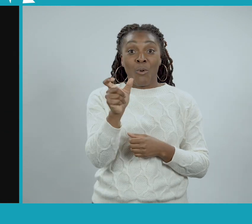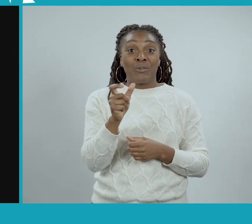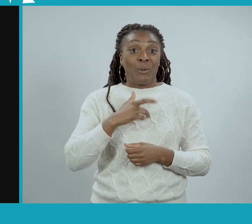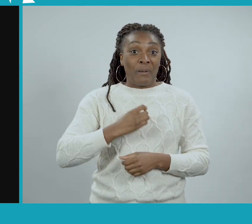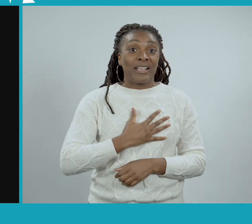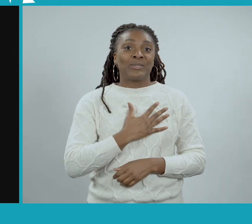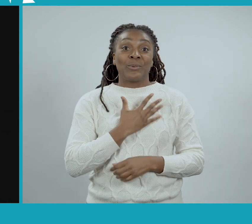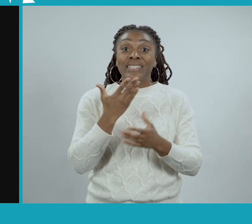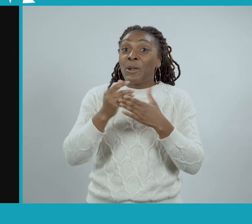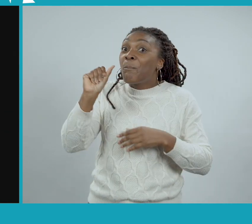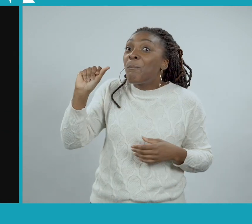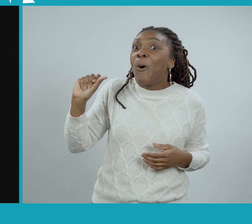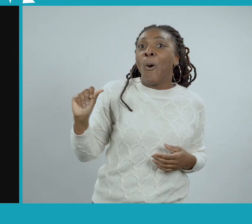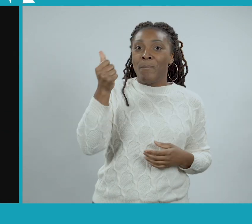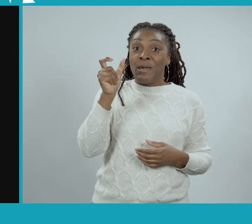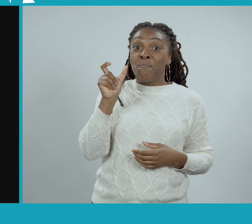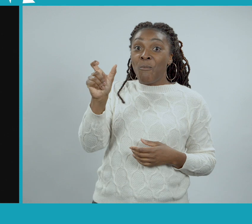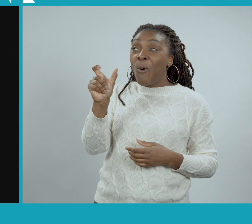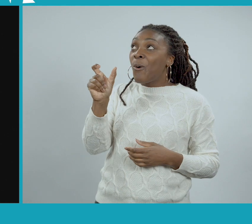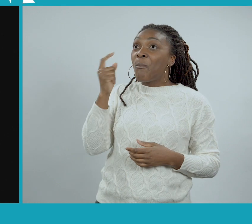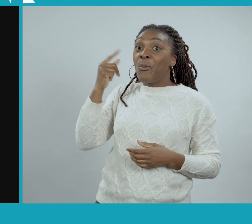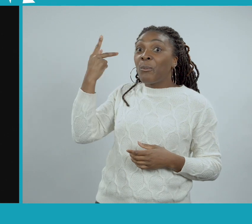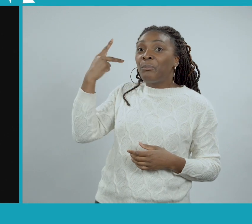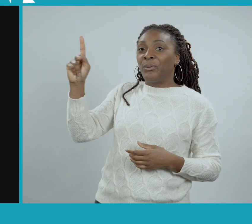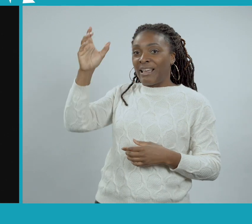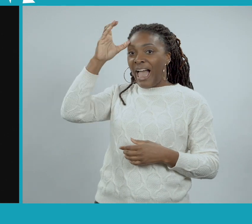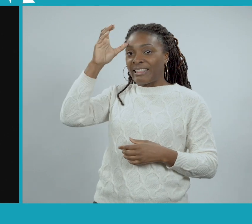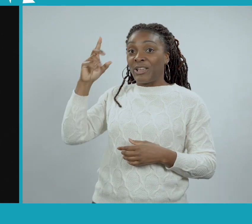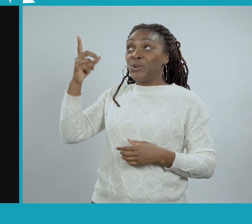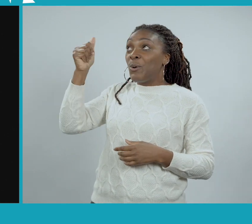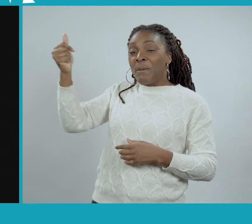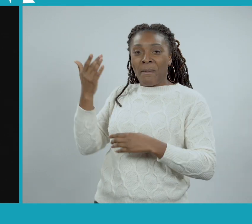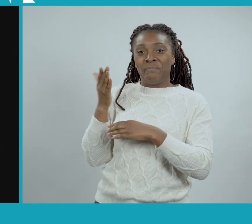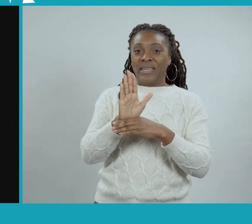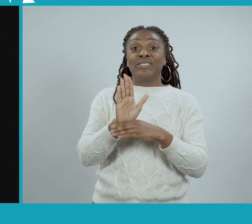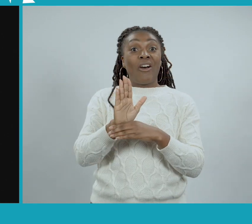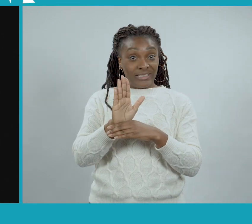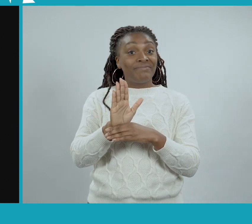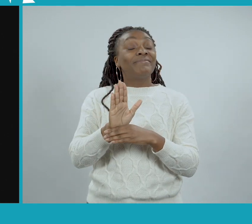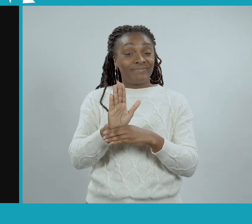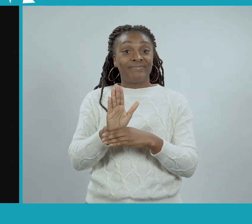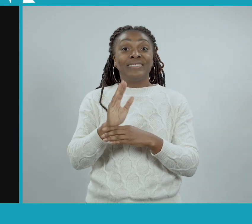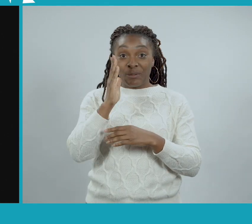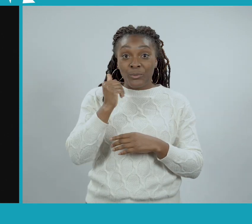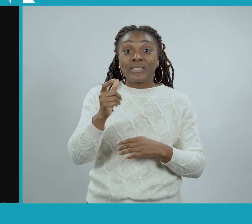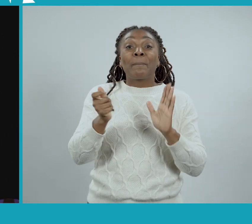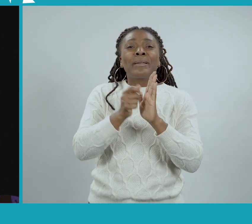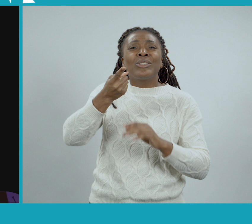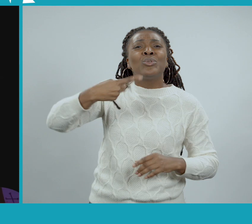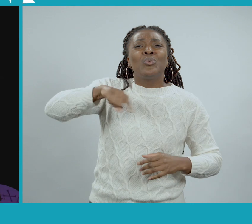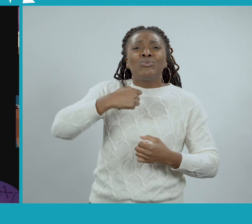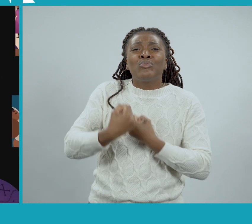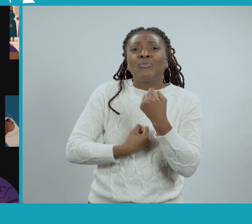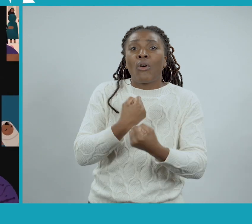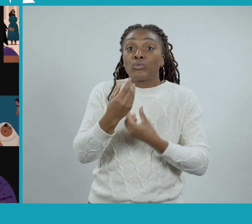compatissant soit le premier mot que Dieu utilise pour se décrire. Ainsi, lorsque nous souffrons ou